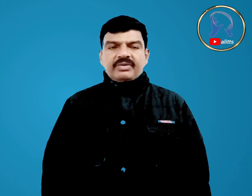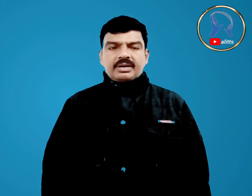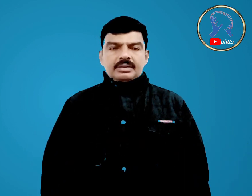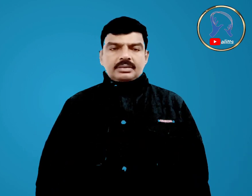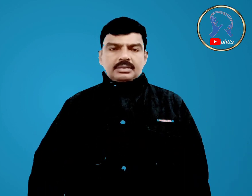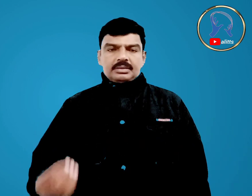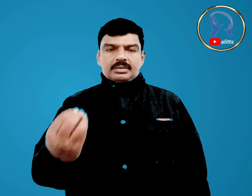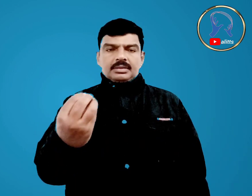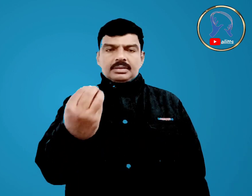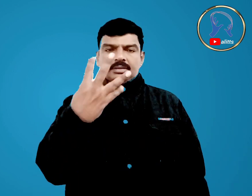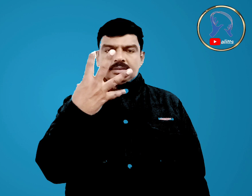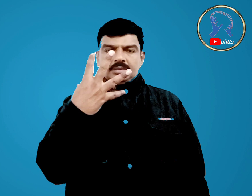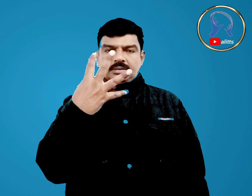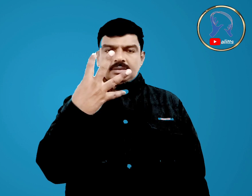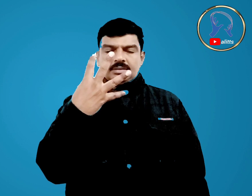मनव्वर